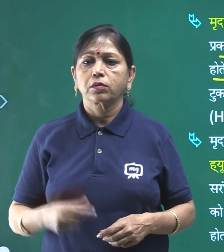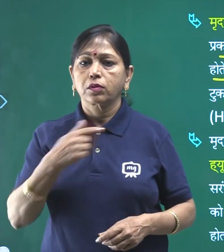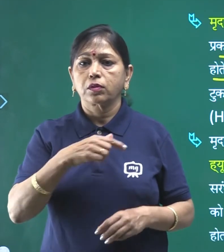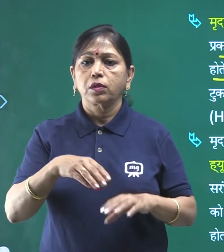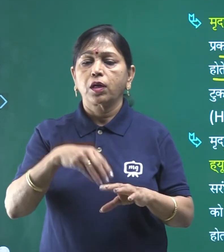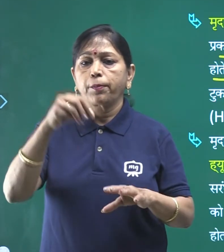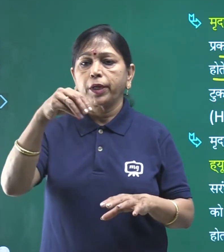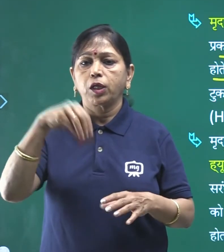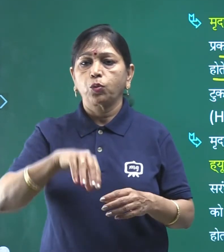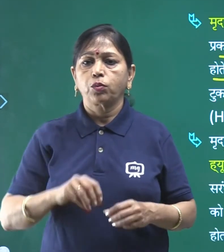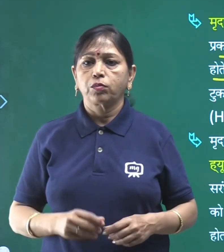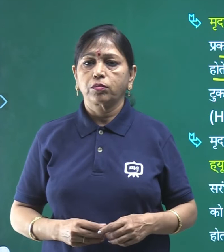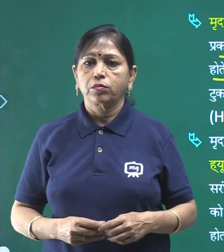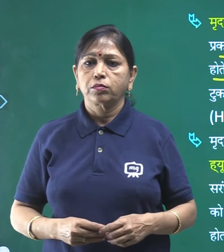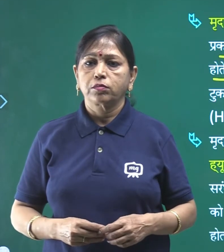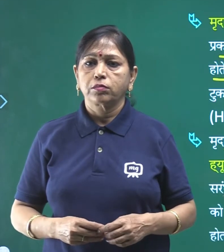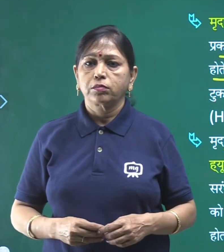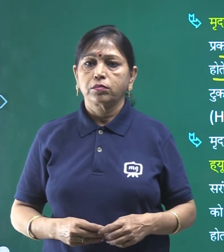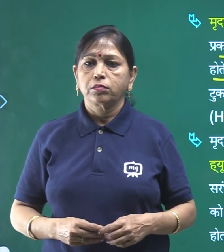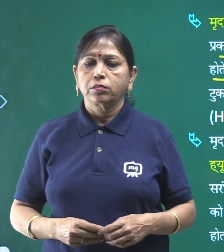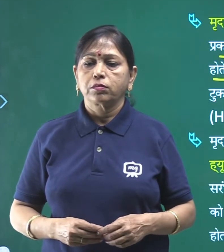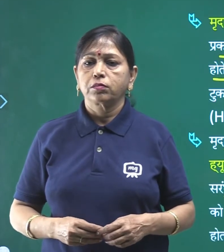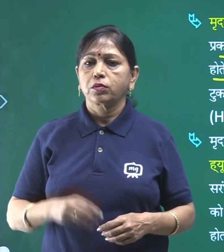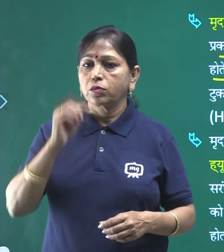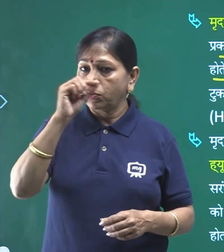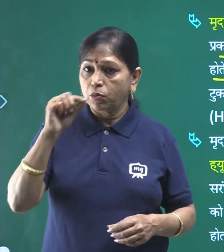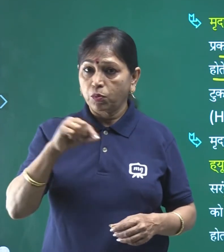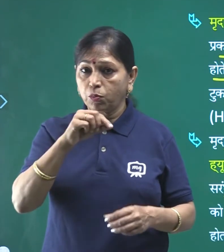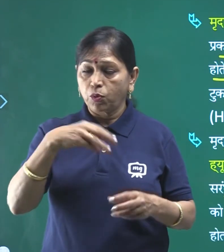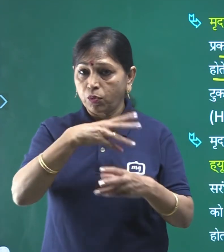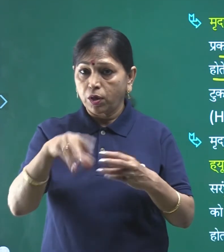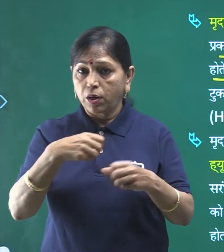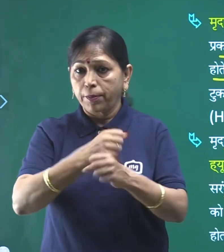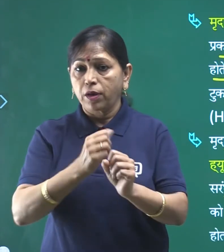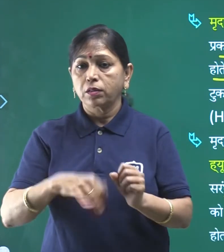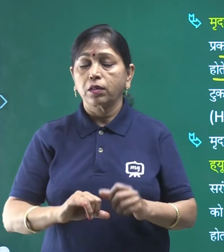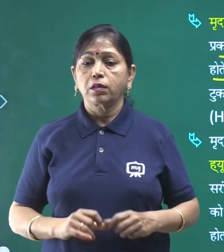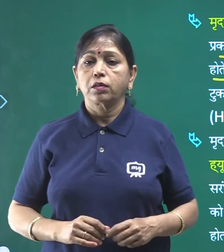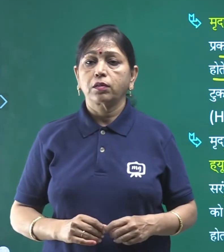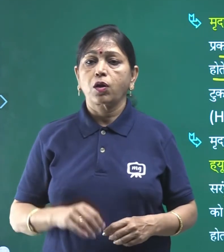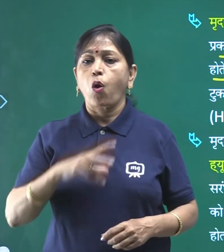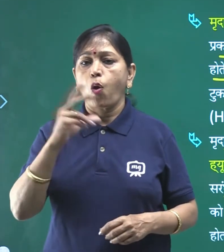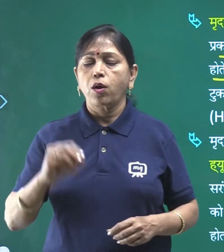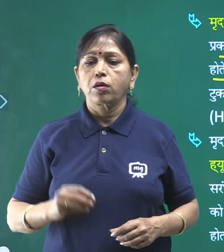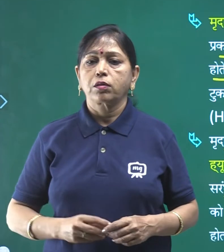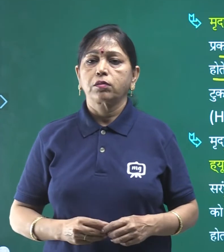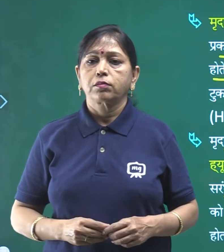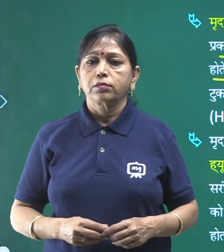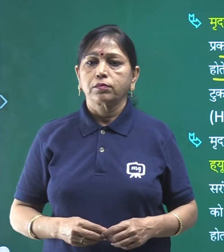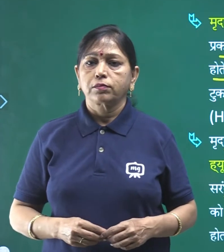मर्द आपको सर्वेंद्र बनाता है न हौर